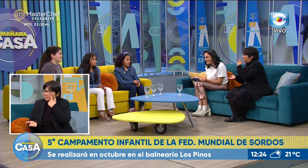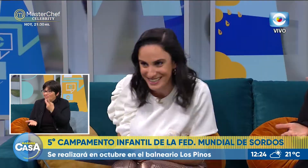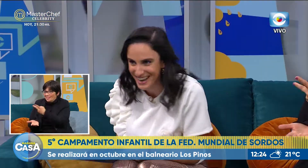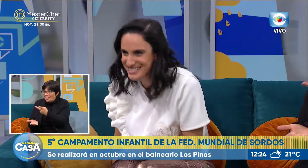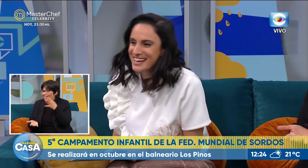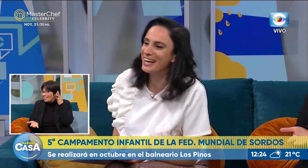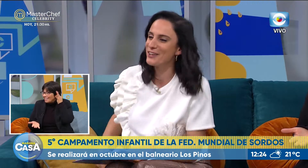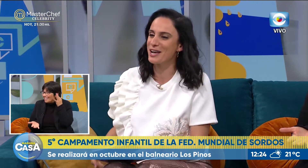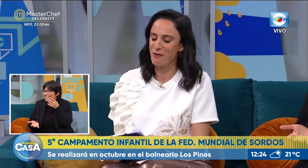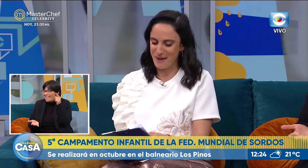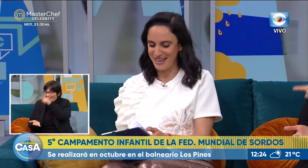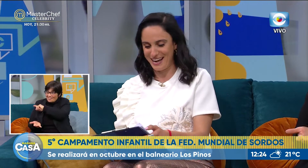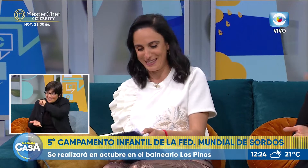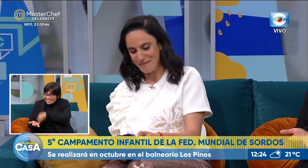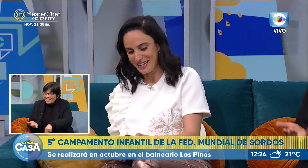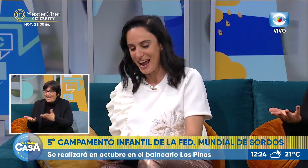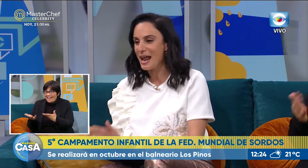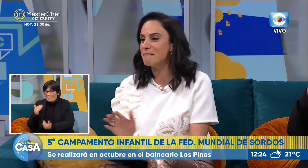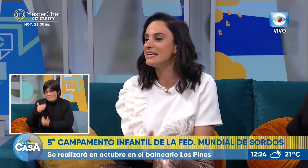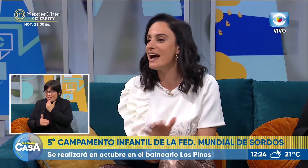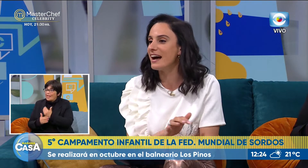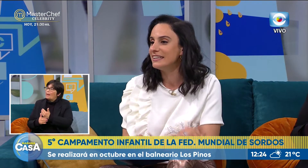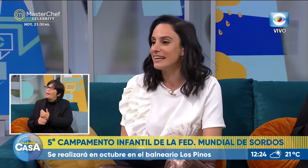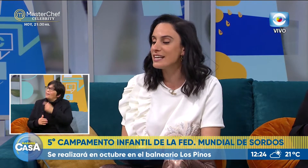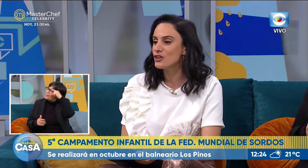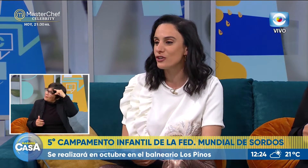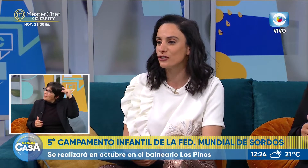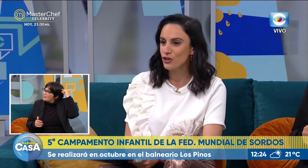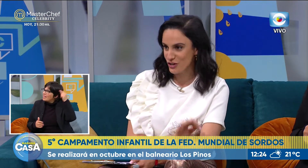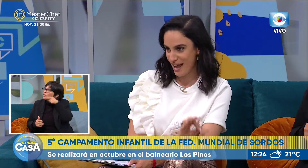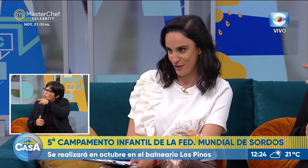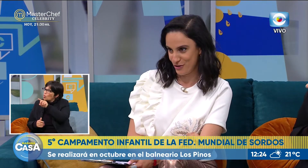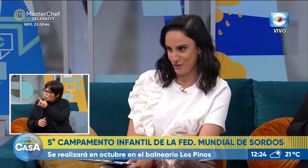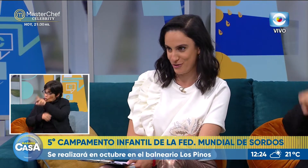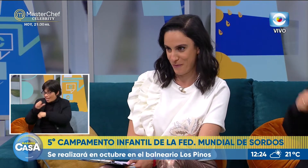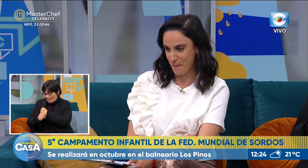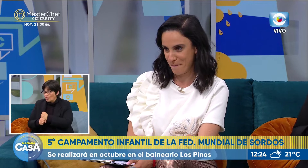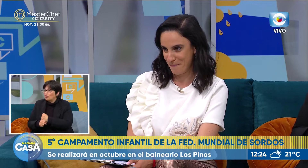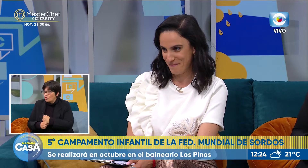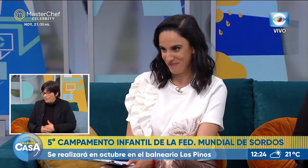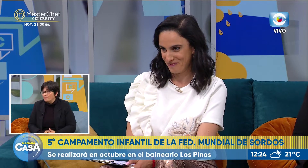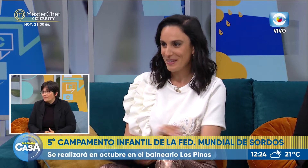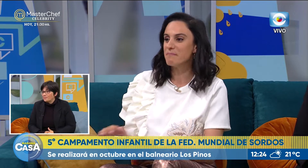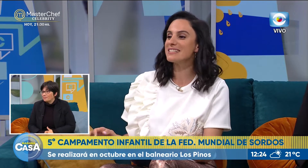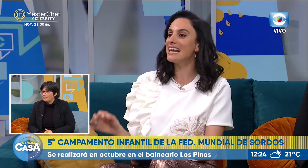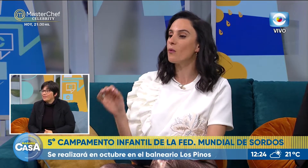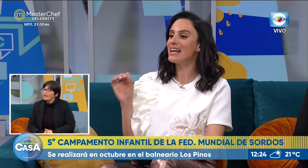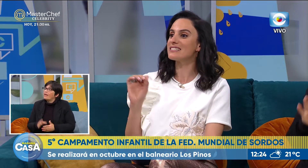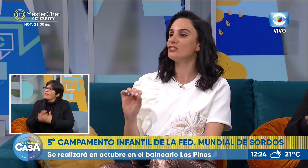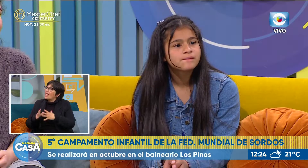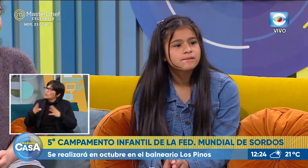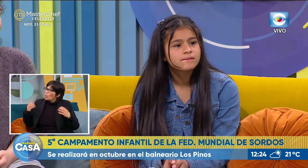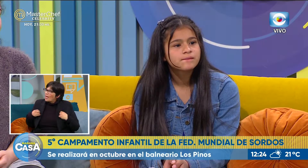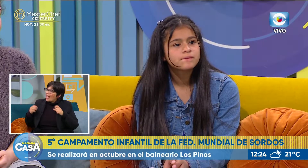dos niñas que nos acompañan en esta mañana? Ana Mía, tenés 12 años. Sí. Vas a la